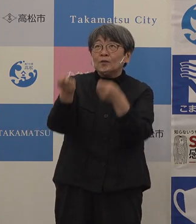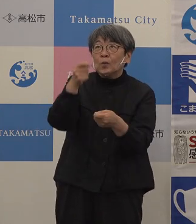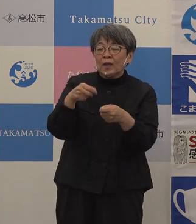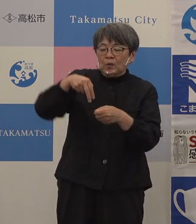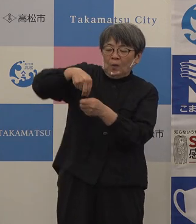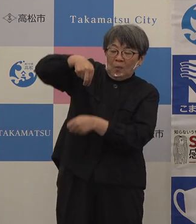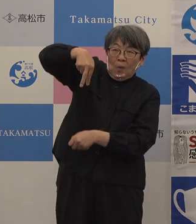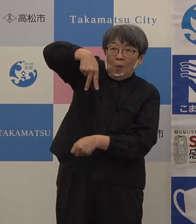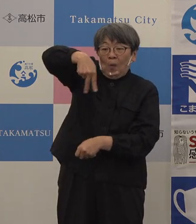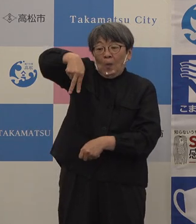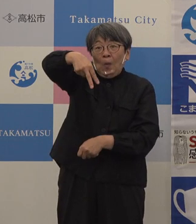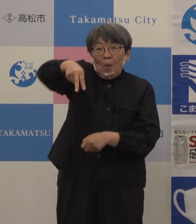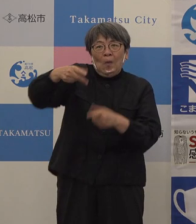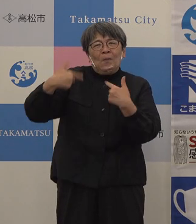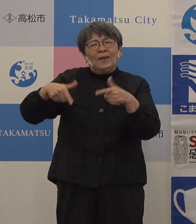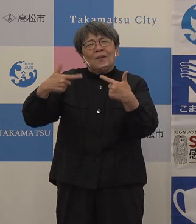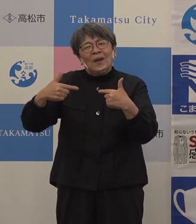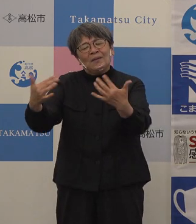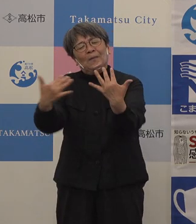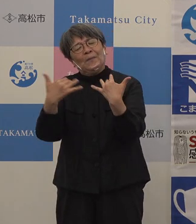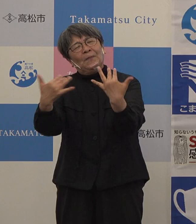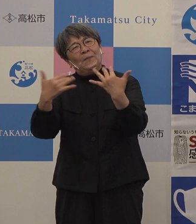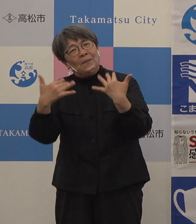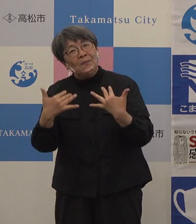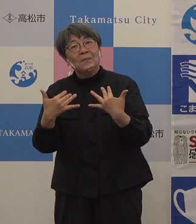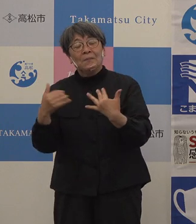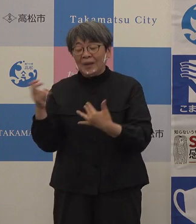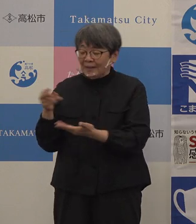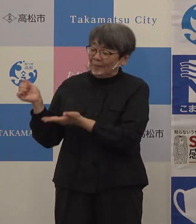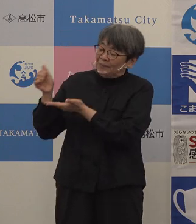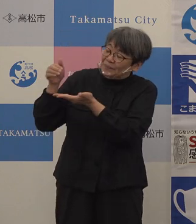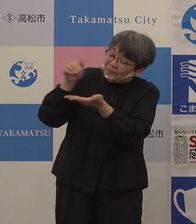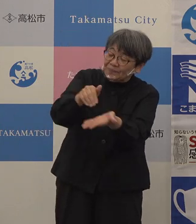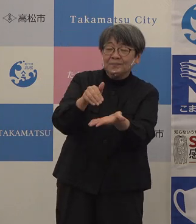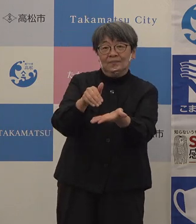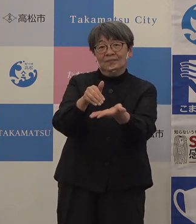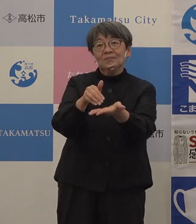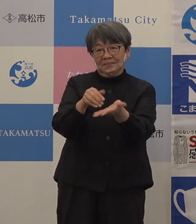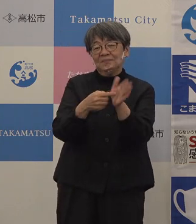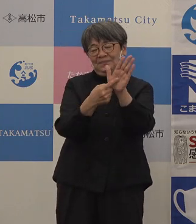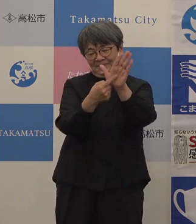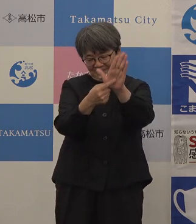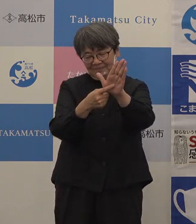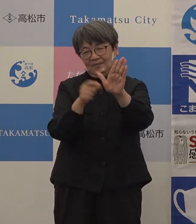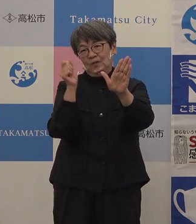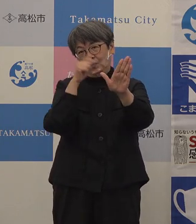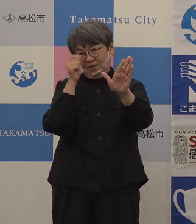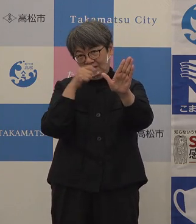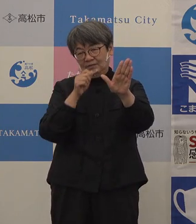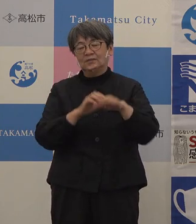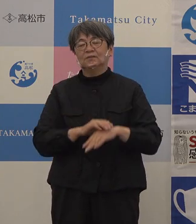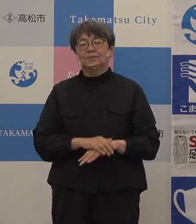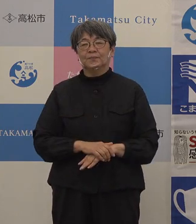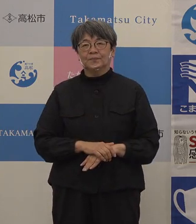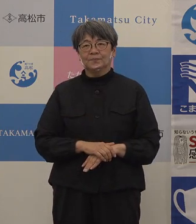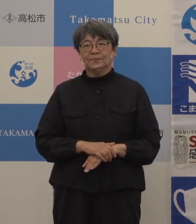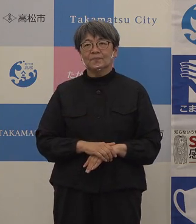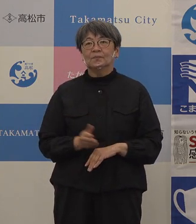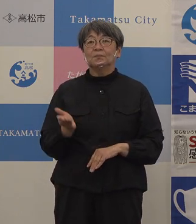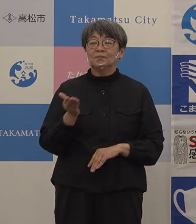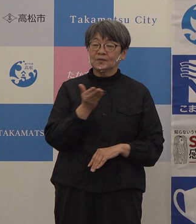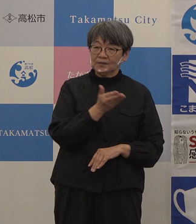といった例年のイベントなんかも関連イベントとイベントの実施も予定をいたしております。さ